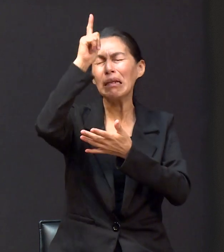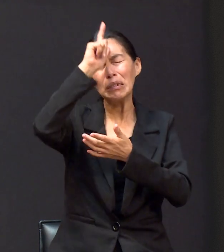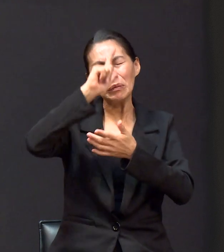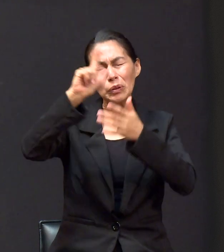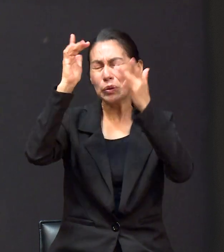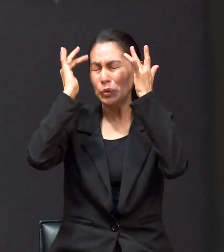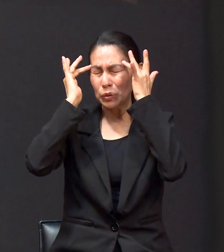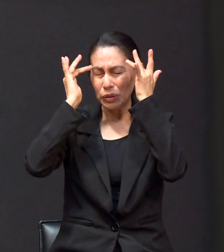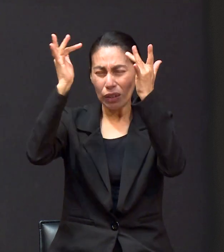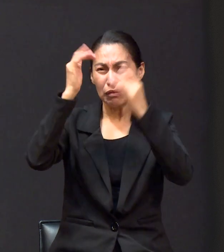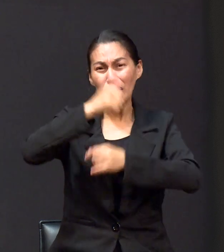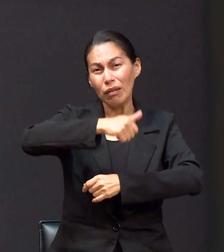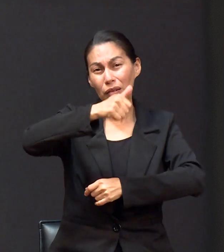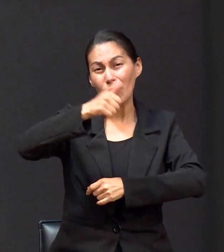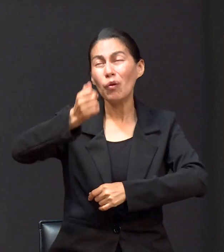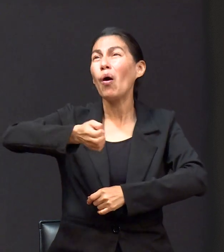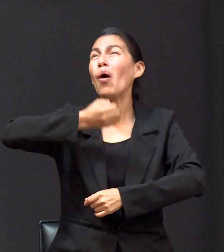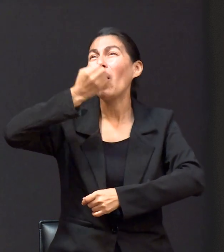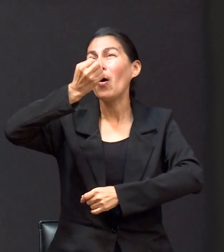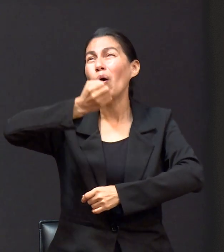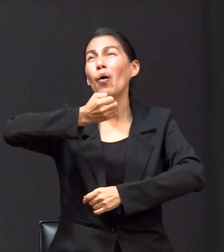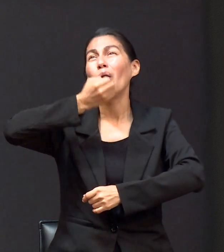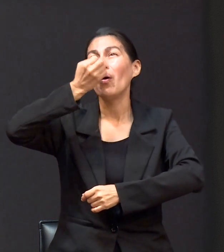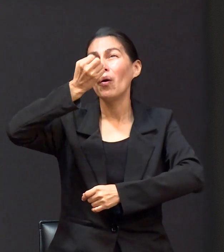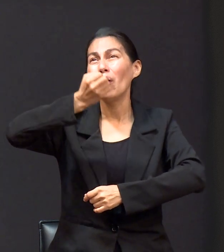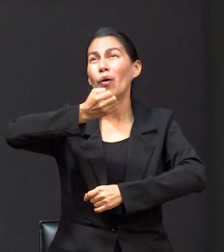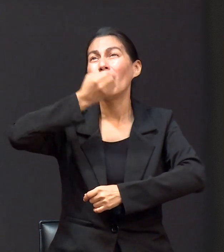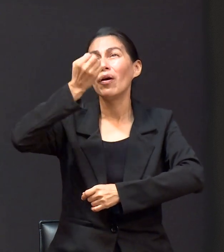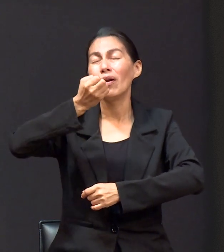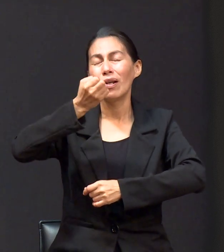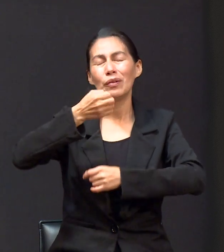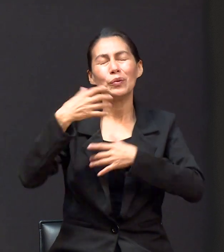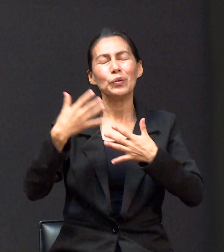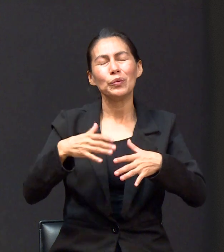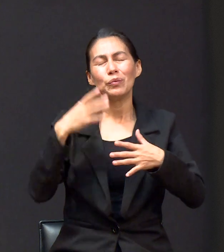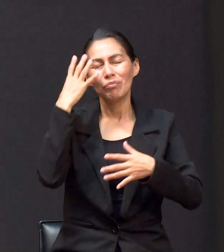poder del Espíritu Santo en oración que la gloria de Dios